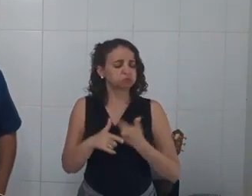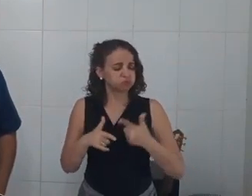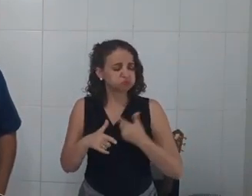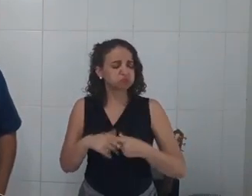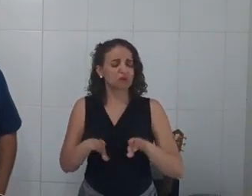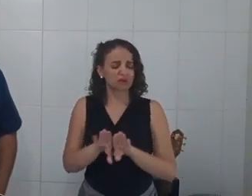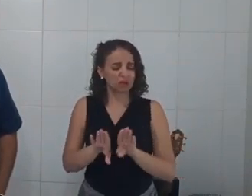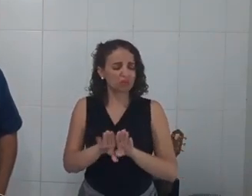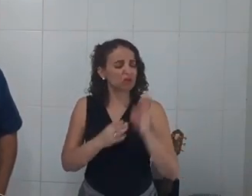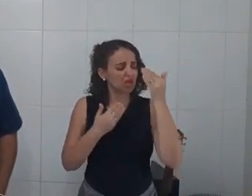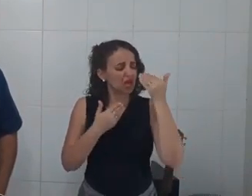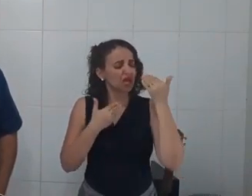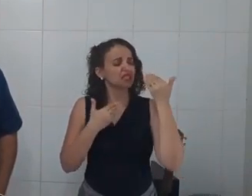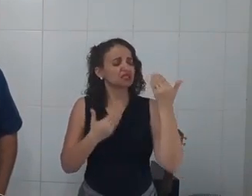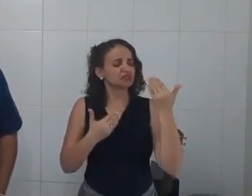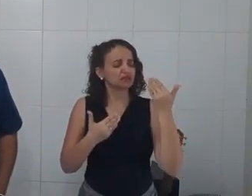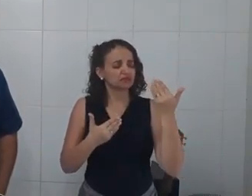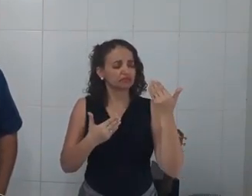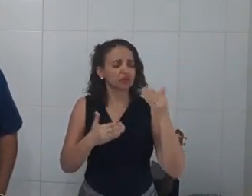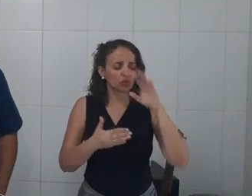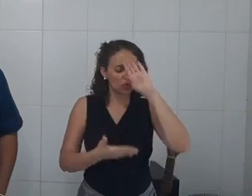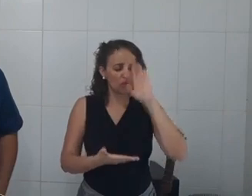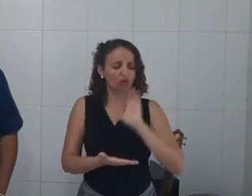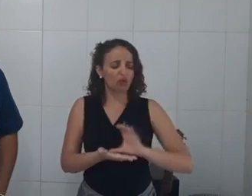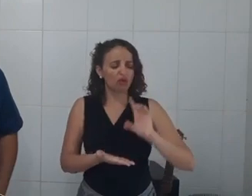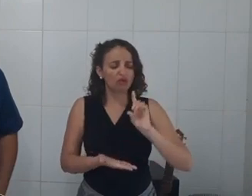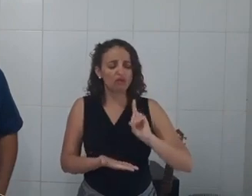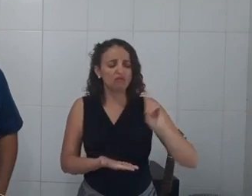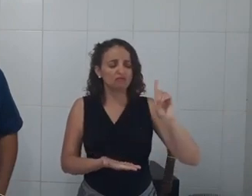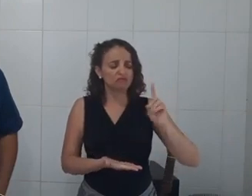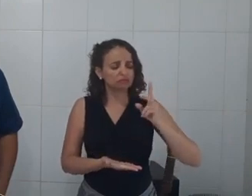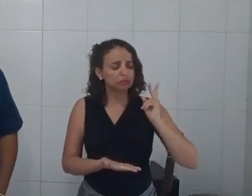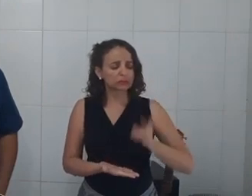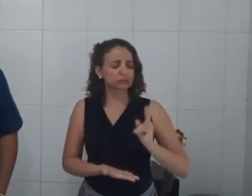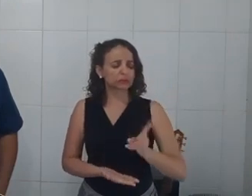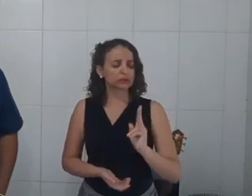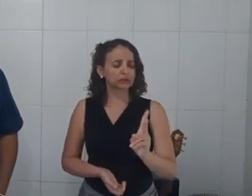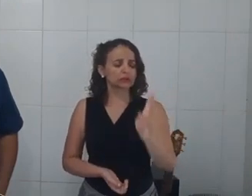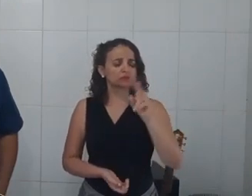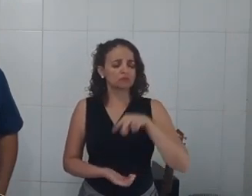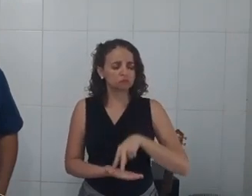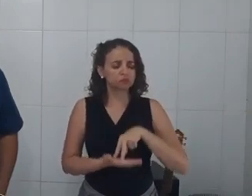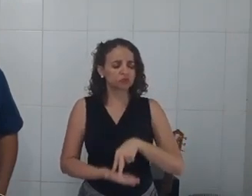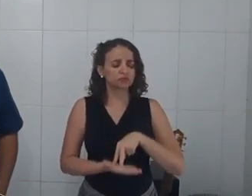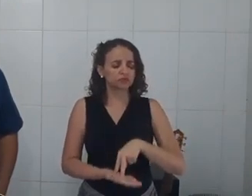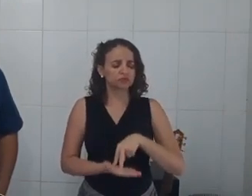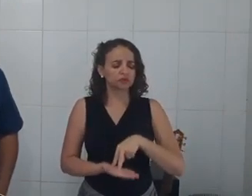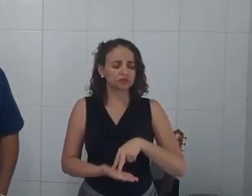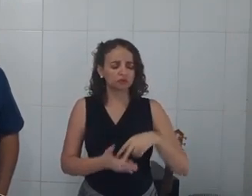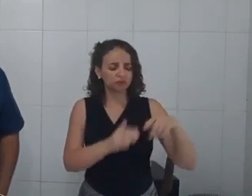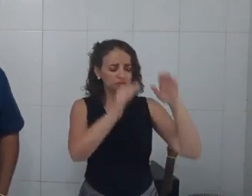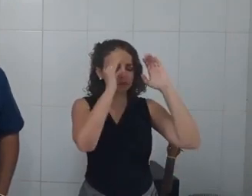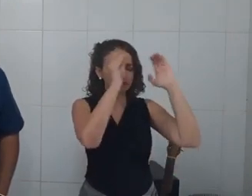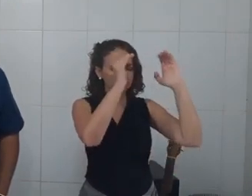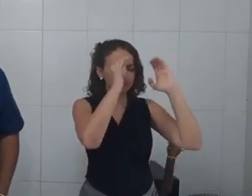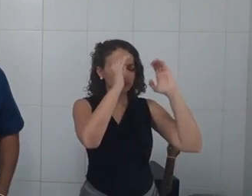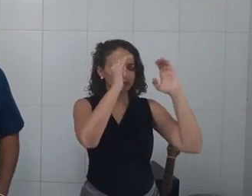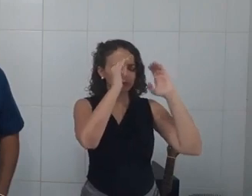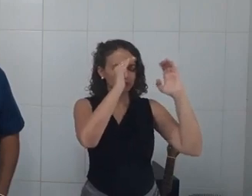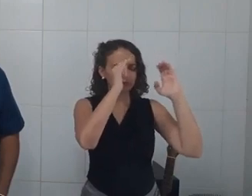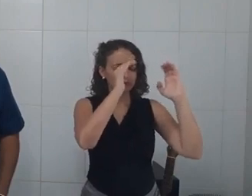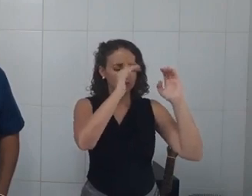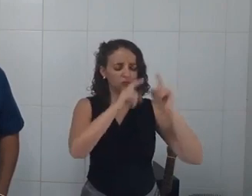tudo, mas confiamos em Ti, Senhor, e seguiremos firmes sempre e forte no Senhor, porque o Senhor é nosso